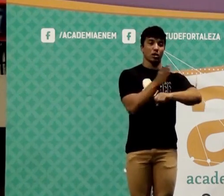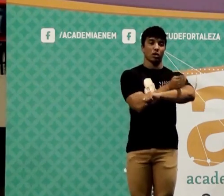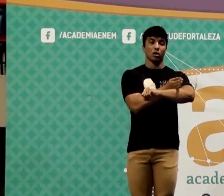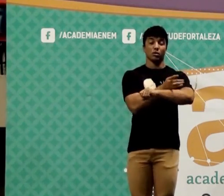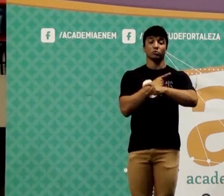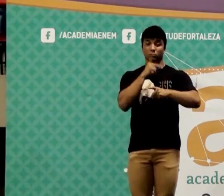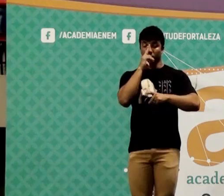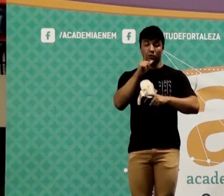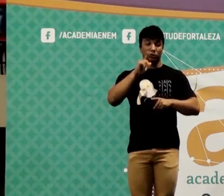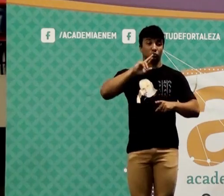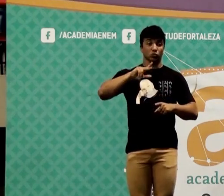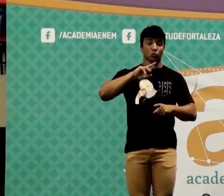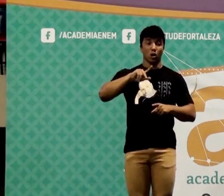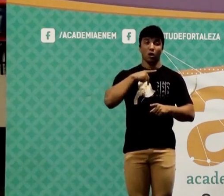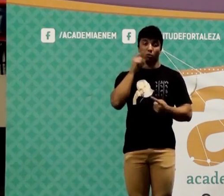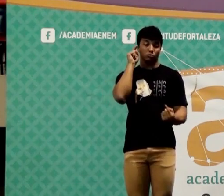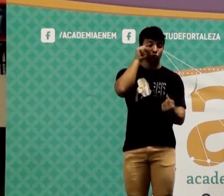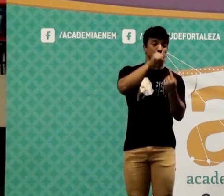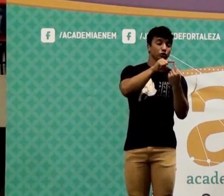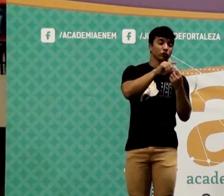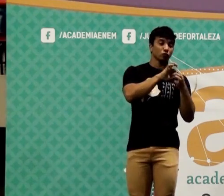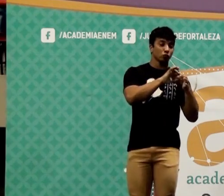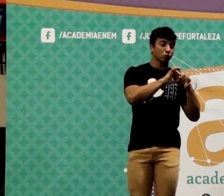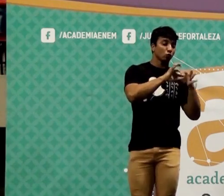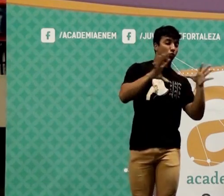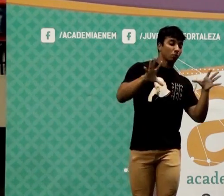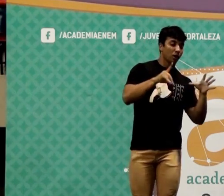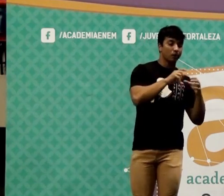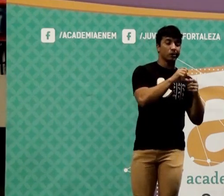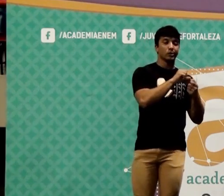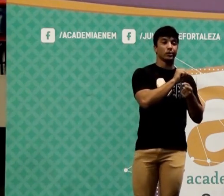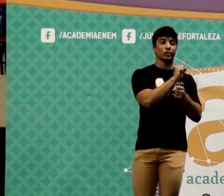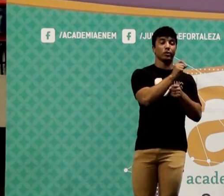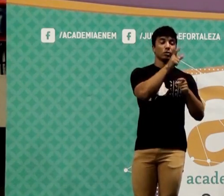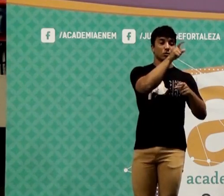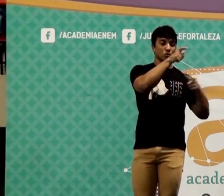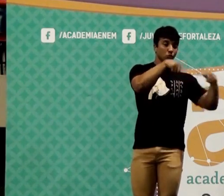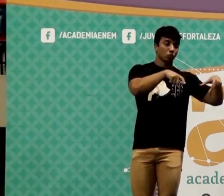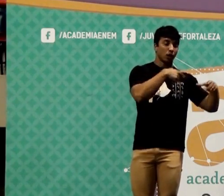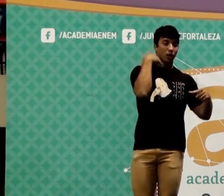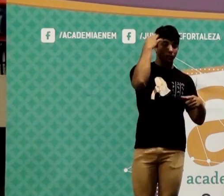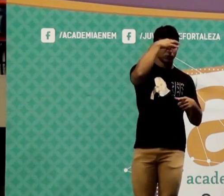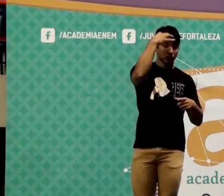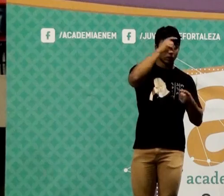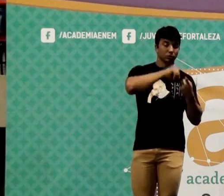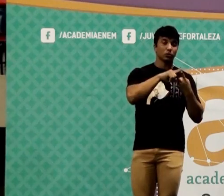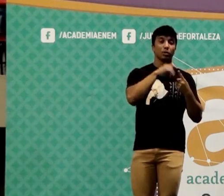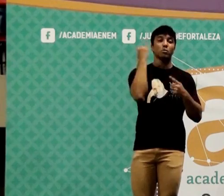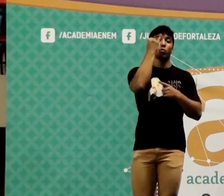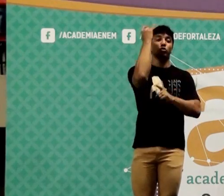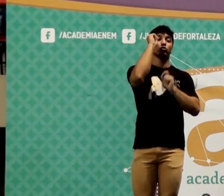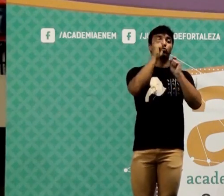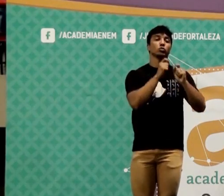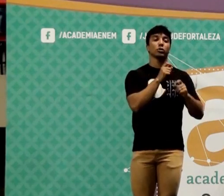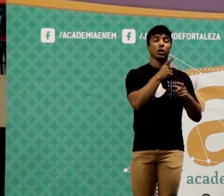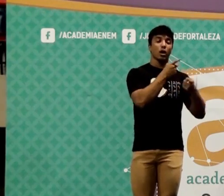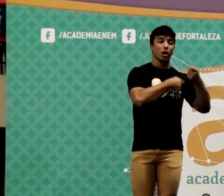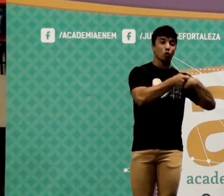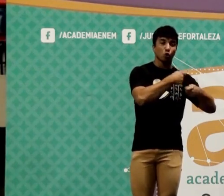objetivo catequizar o índio da América. Jovem, você não tinha nem chegado na América, como é que tu quer catequizar o índio? Você não sabe nem que existe a América. Olha o item